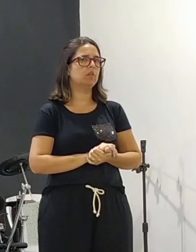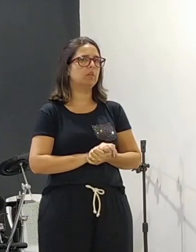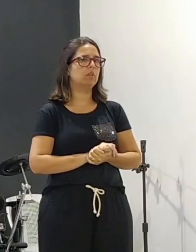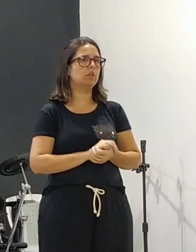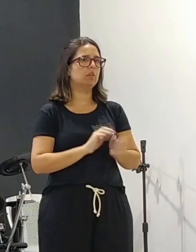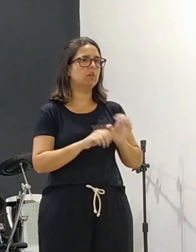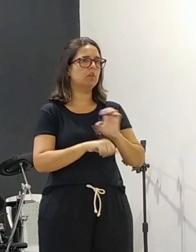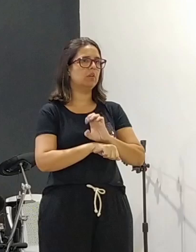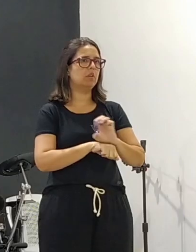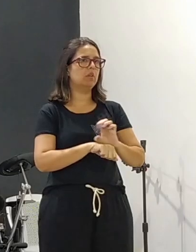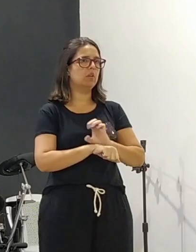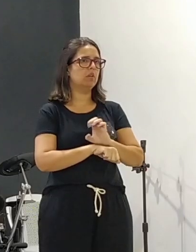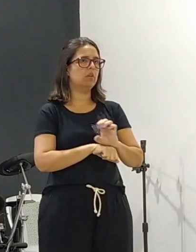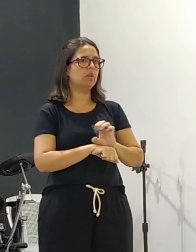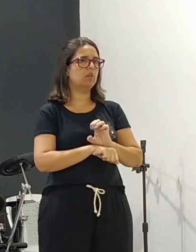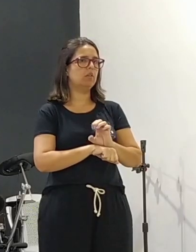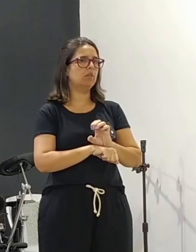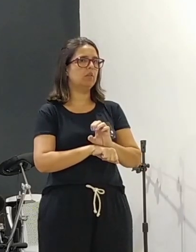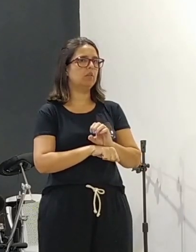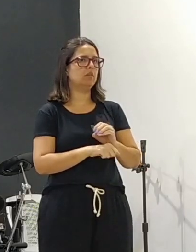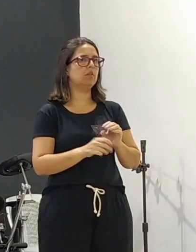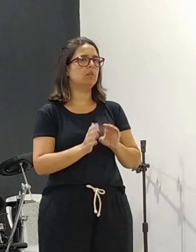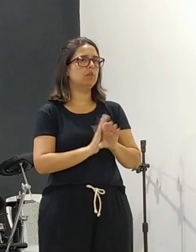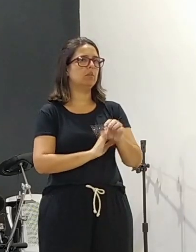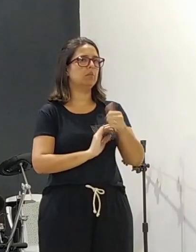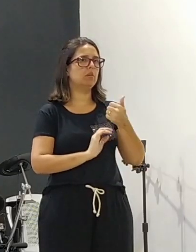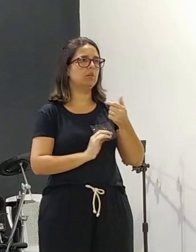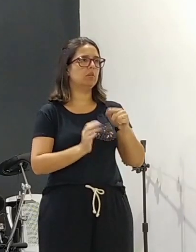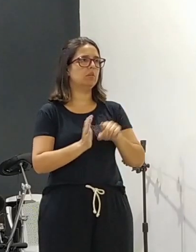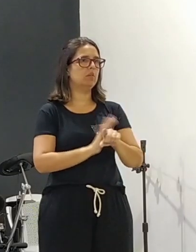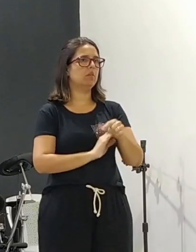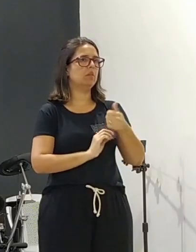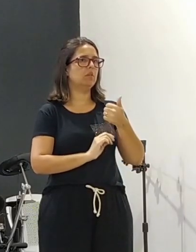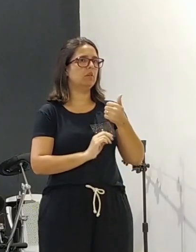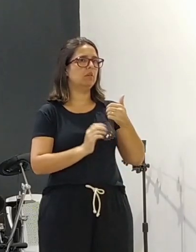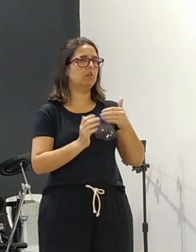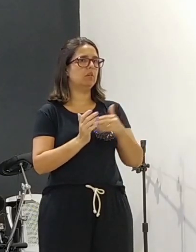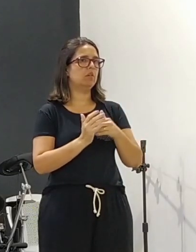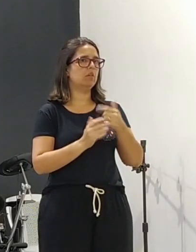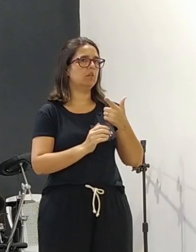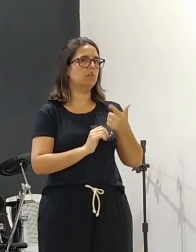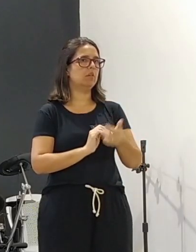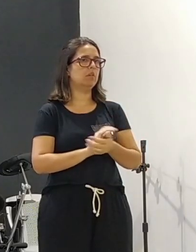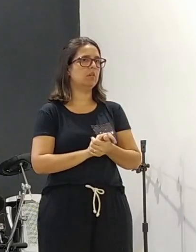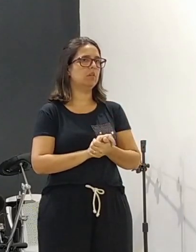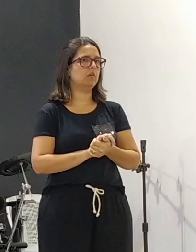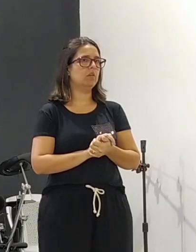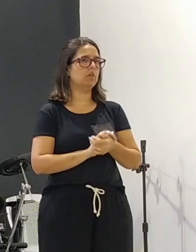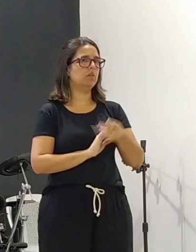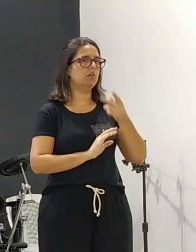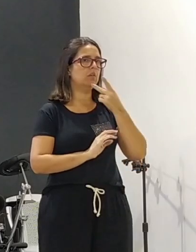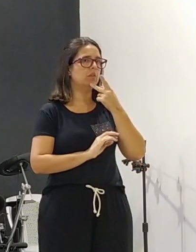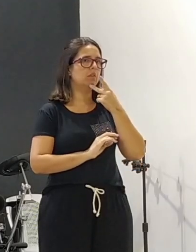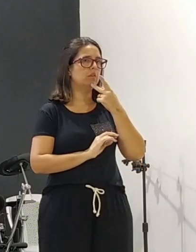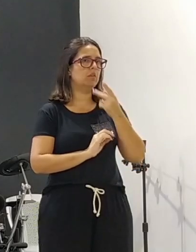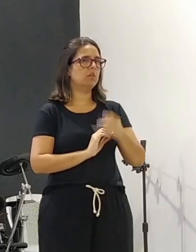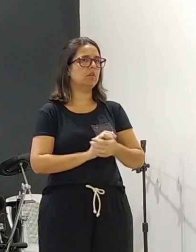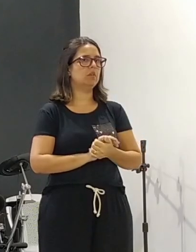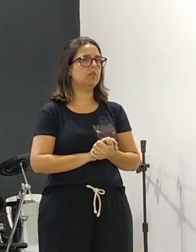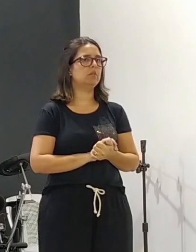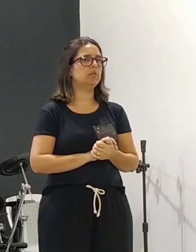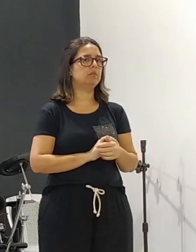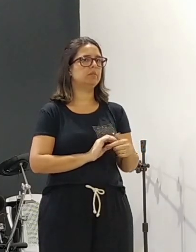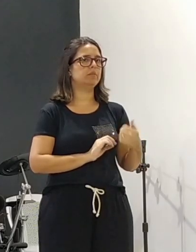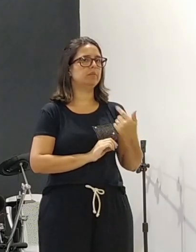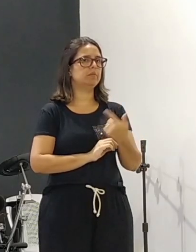Efésios capítulo 2, versículos número 1 e 2, vai dizer o seguinte para nós. Deixa eu botar ali para nós no